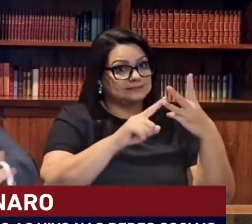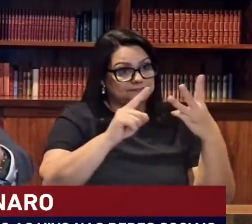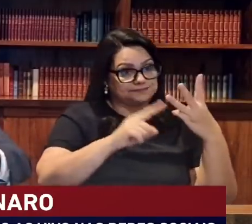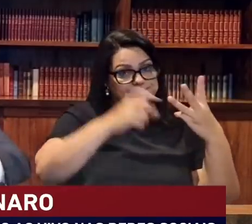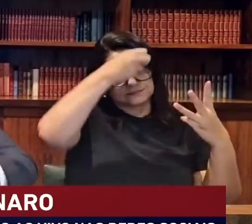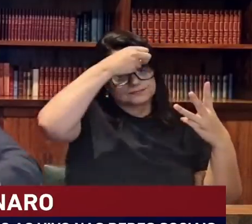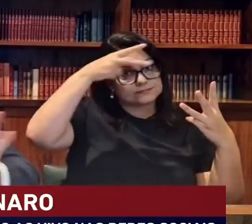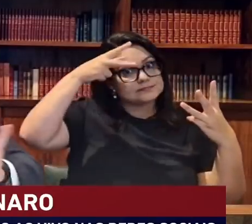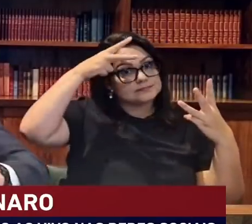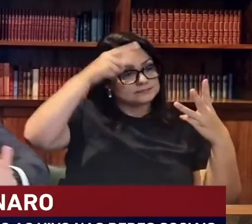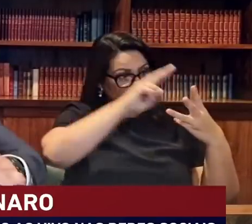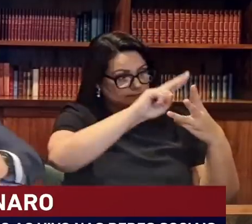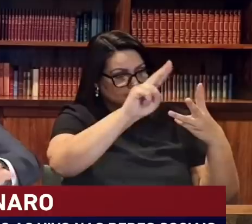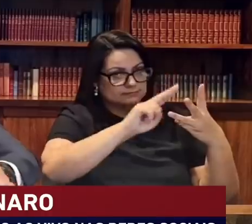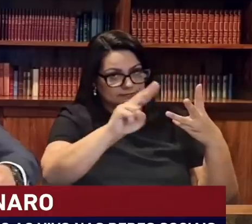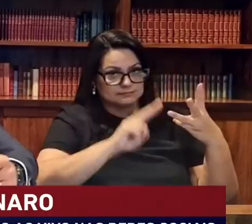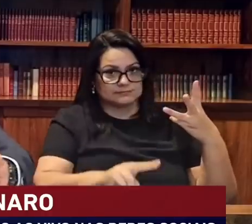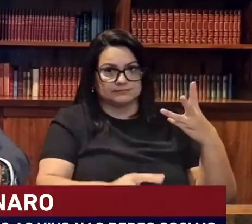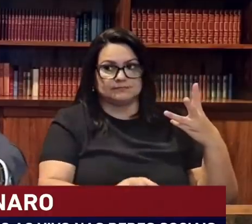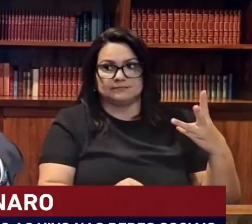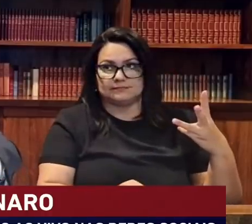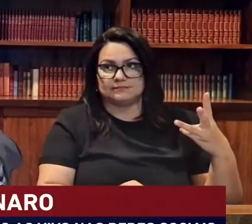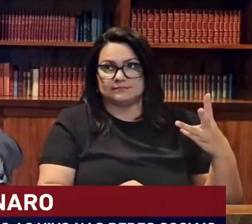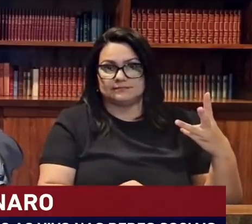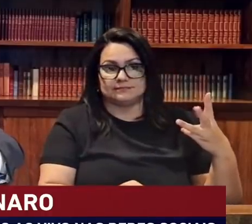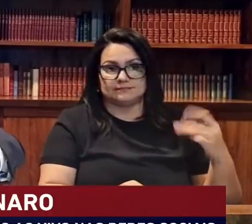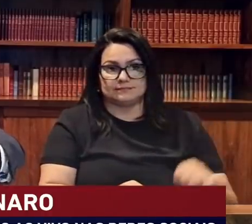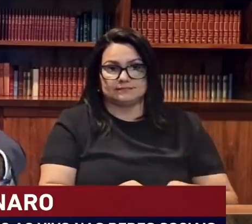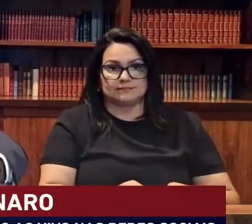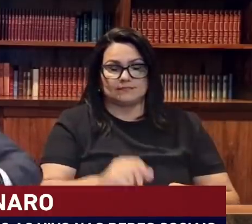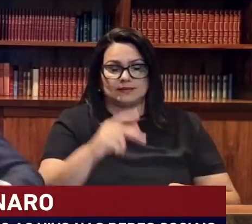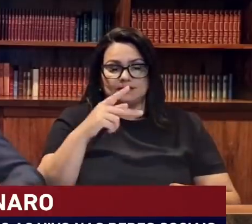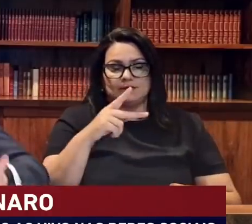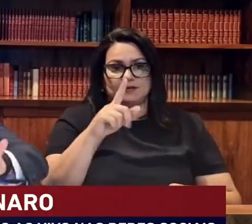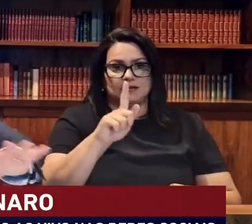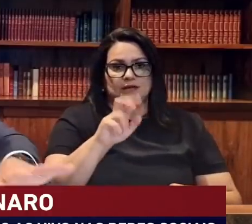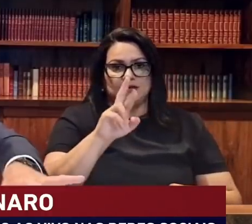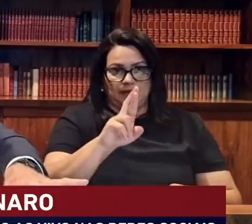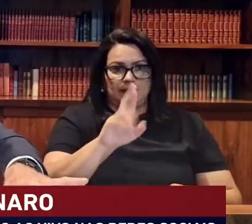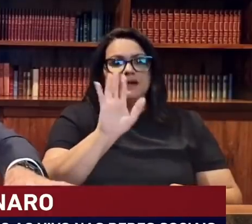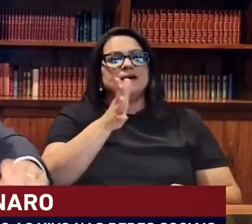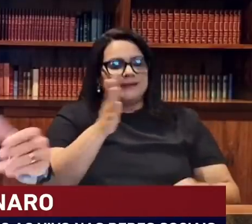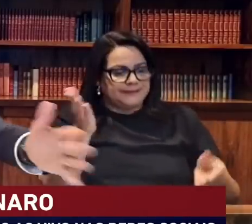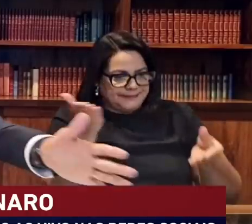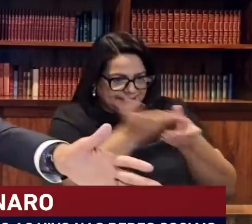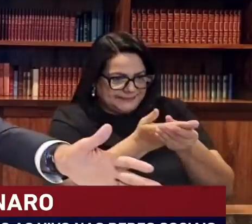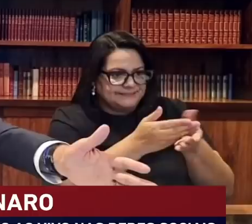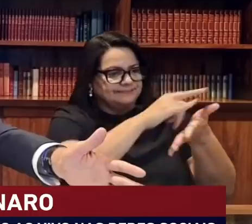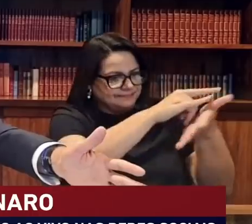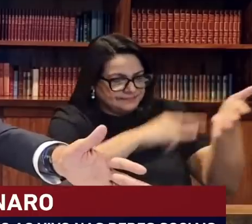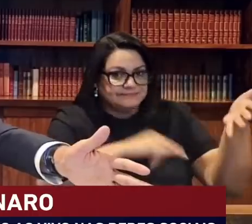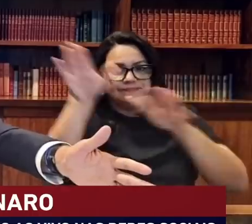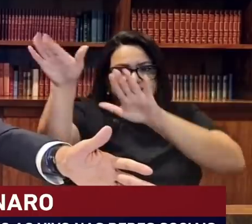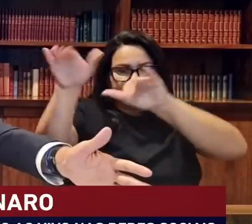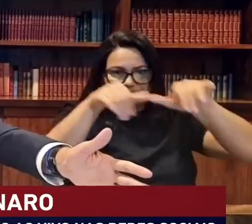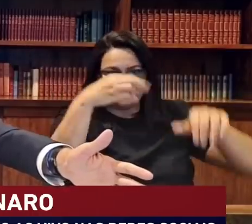prefeitos, com toda certeza, a PGR, né? Abriu um procedimento também, os três vão ser chamados